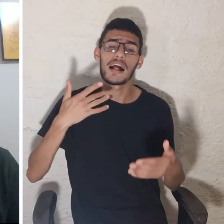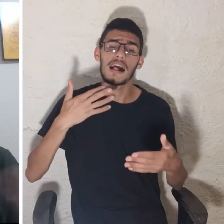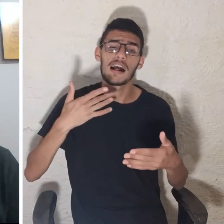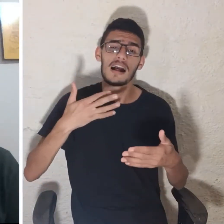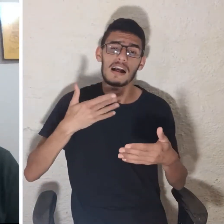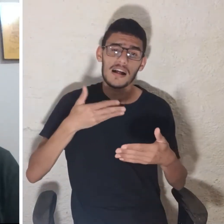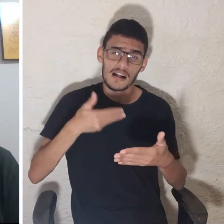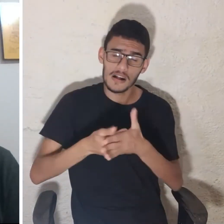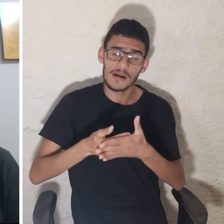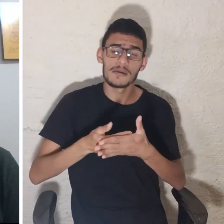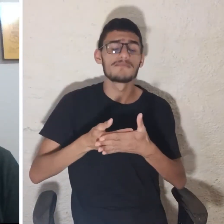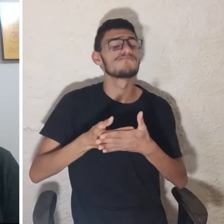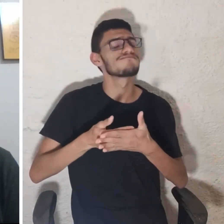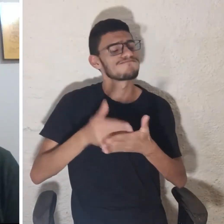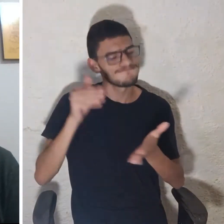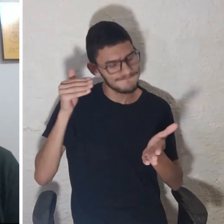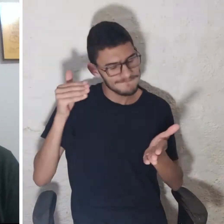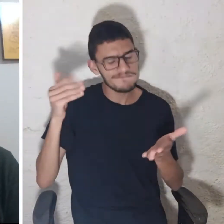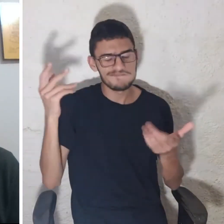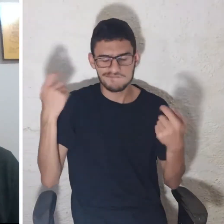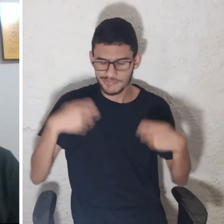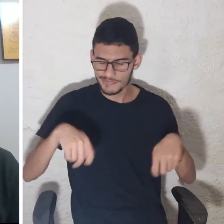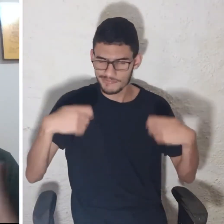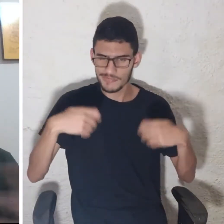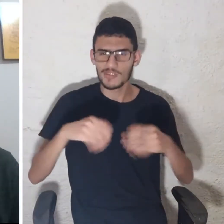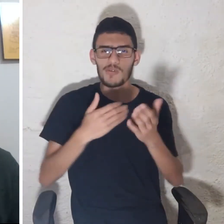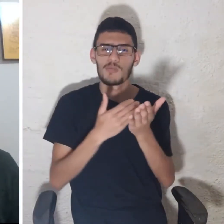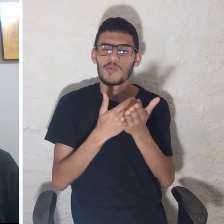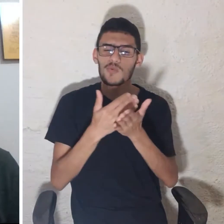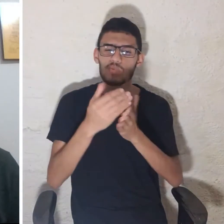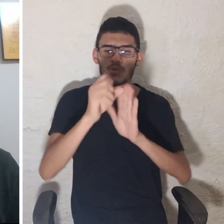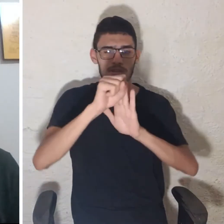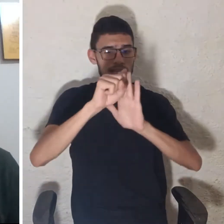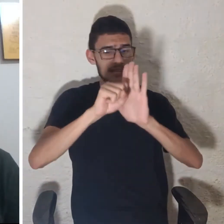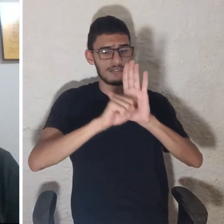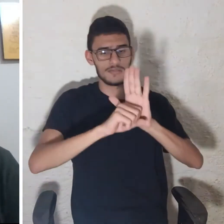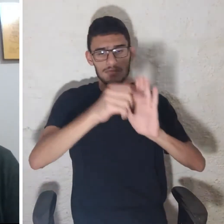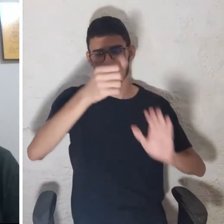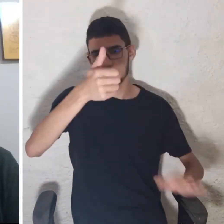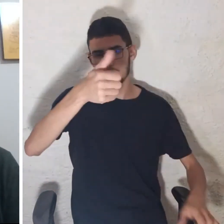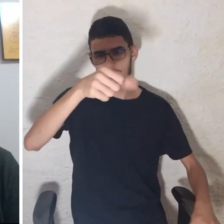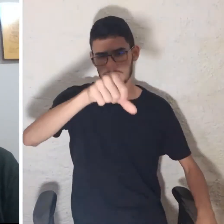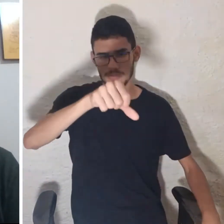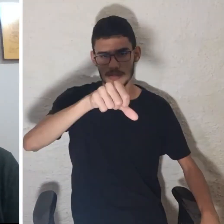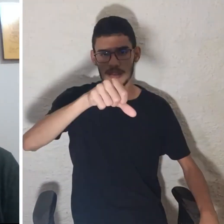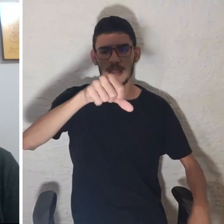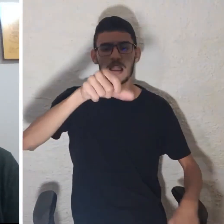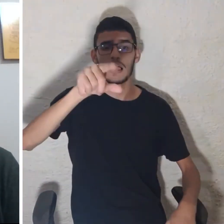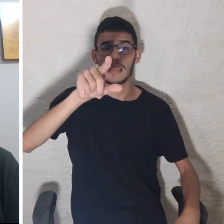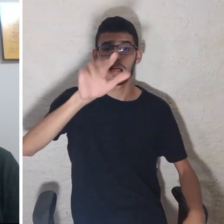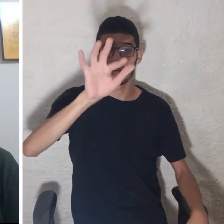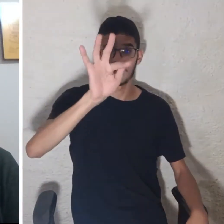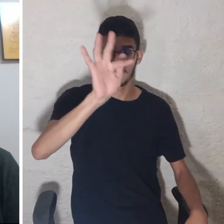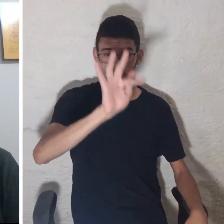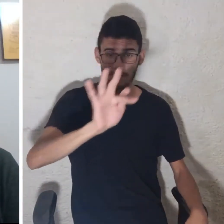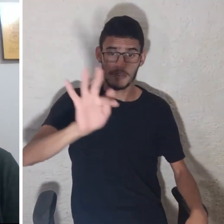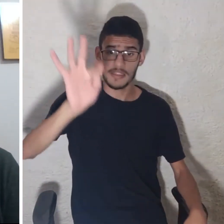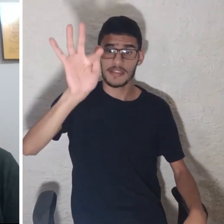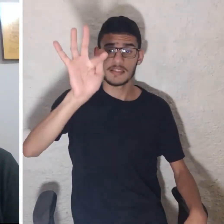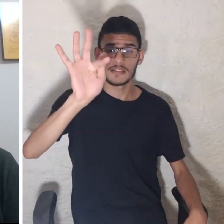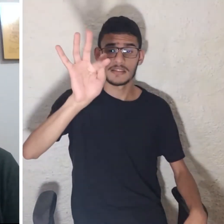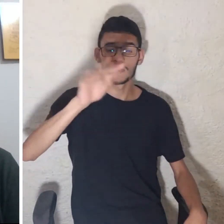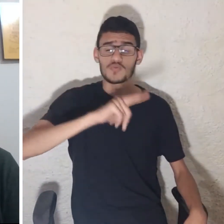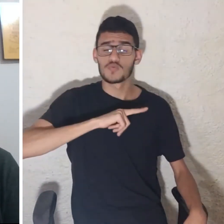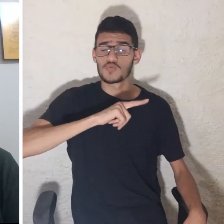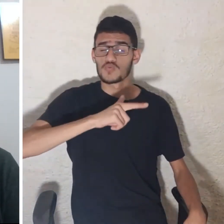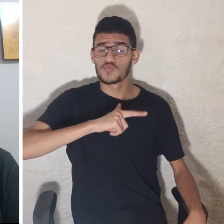Até que surgiu a necessidade, né? No começo do século XIX, a França, né, era um